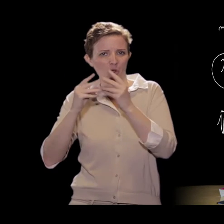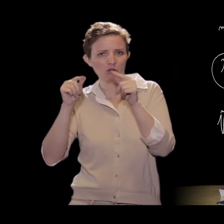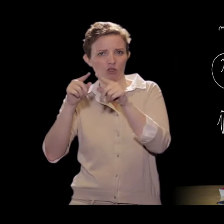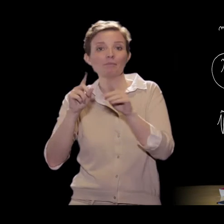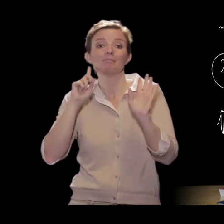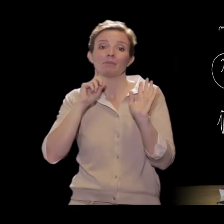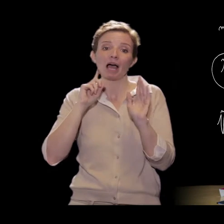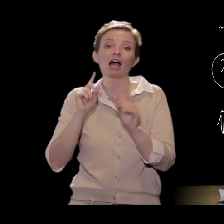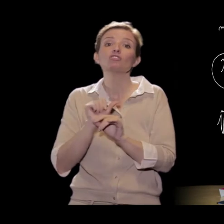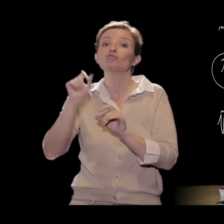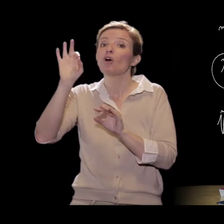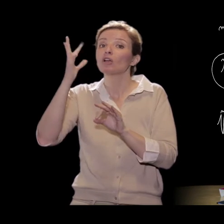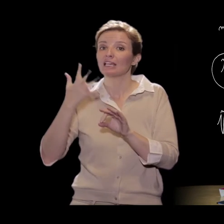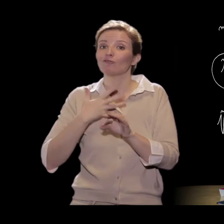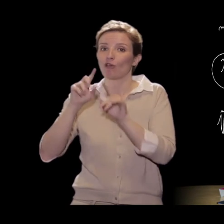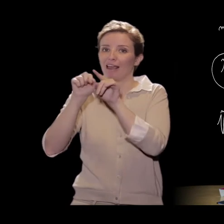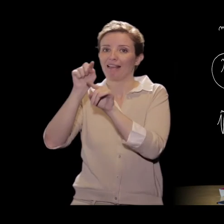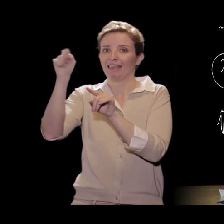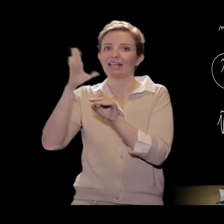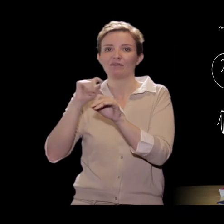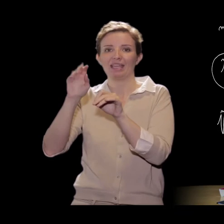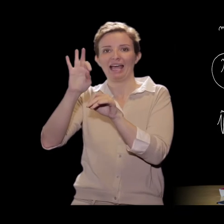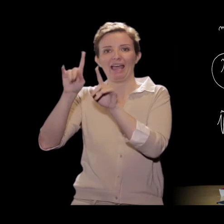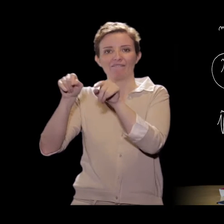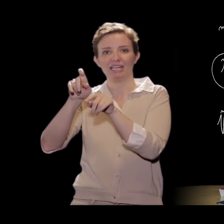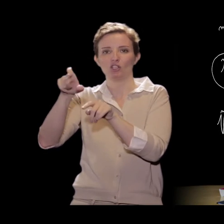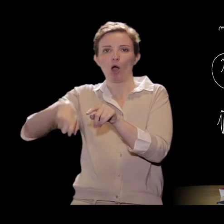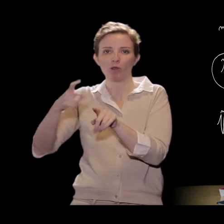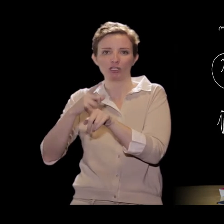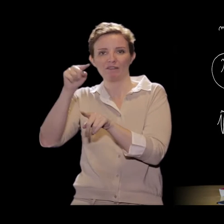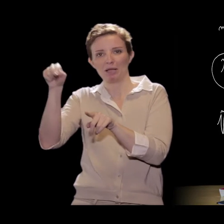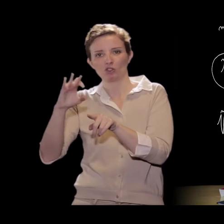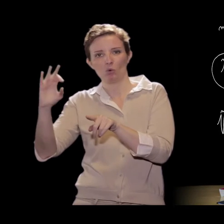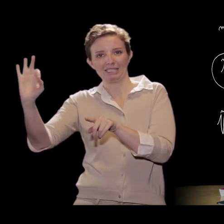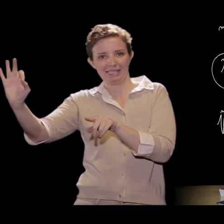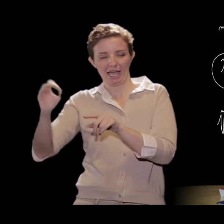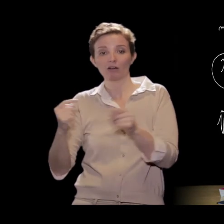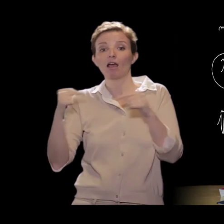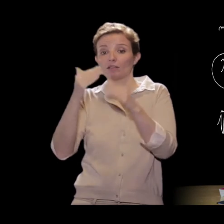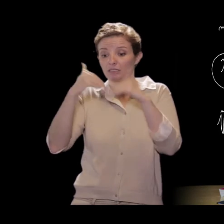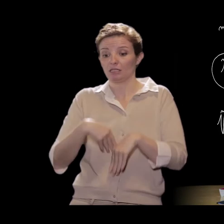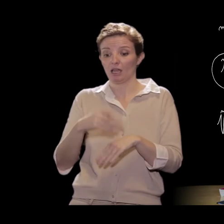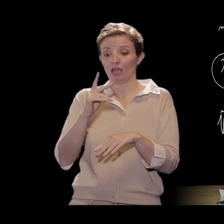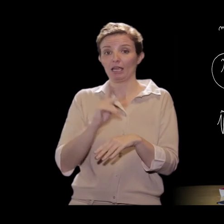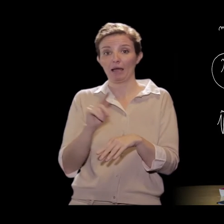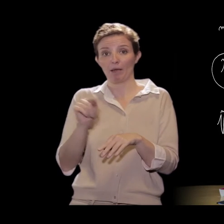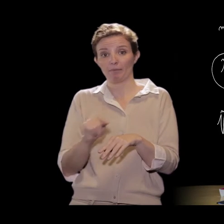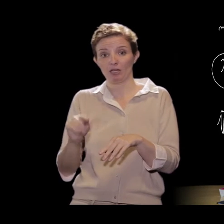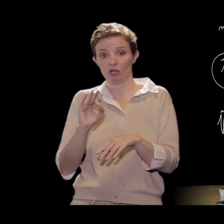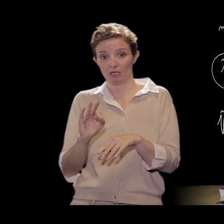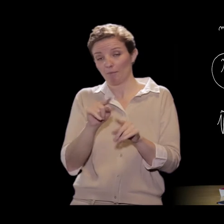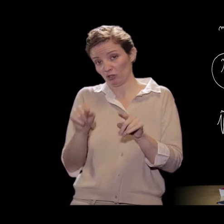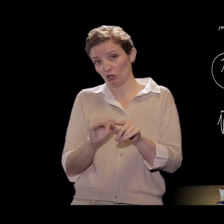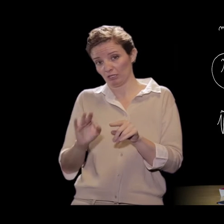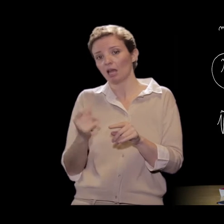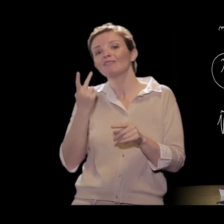solo nel caso in cui Esiste il radicale quindi FX è magore o uguale 0 se K è min di 0 invece è sufficiente andare a vedere quand'è